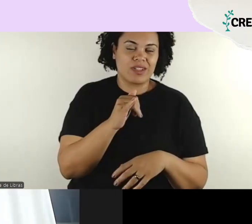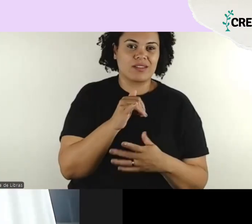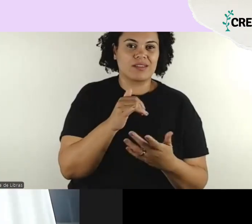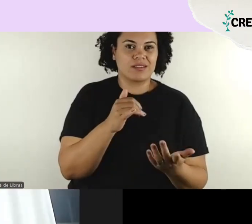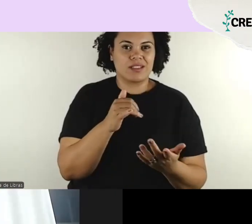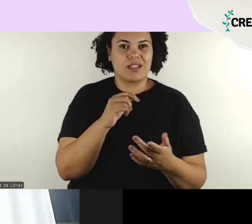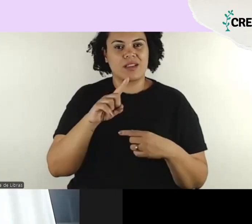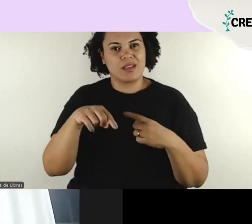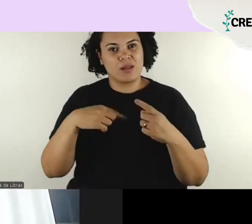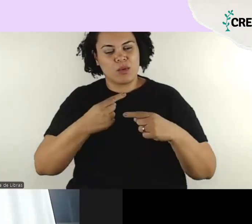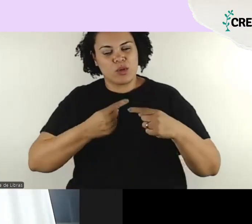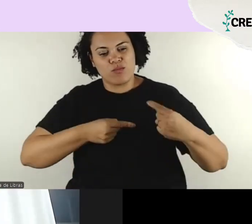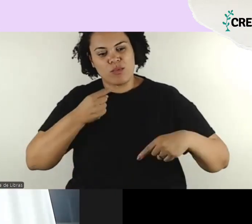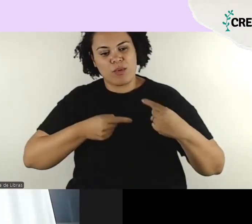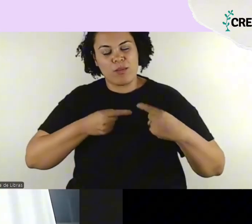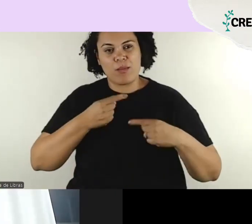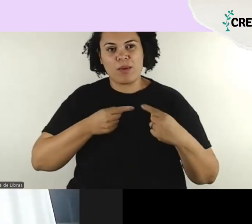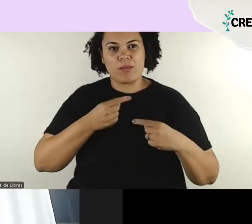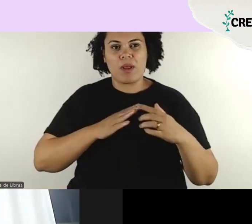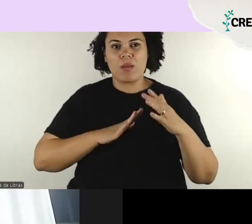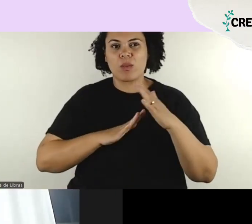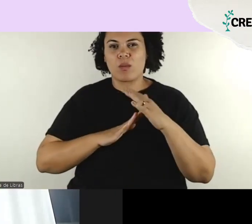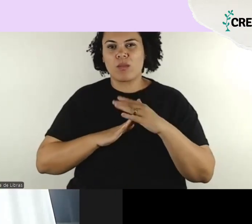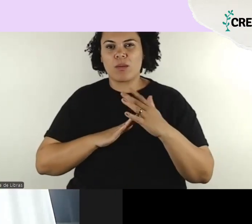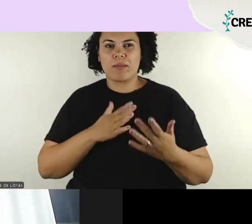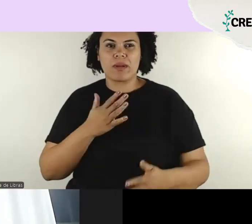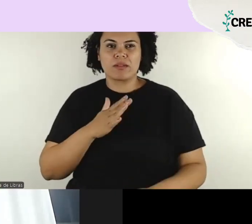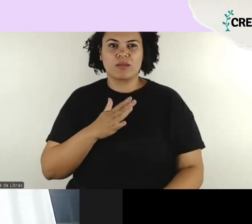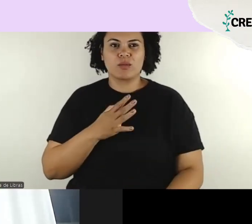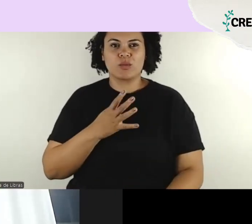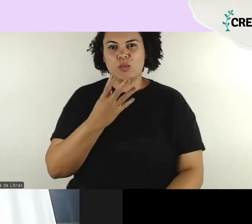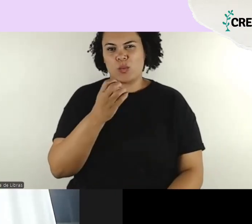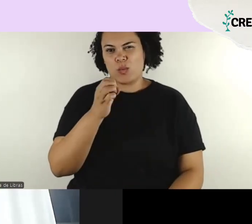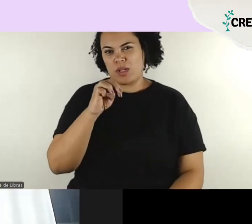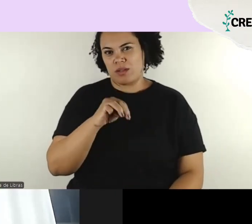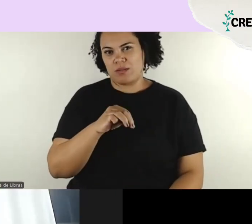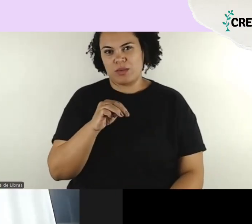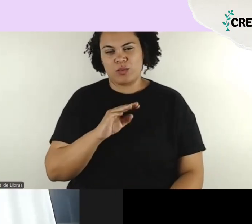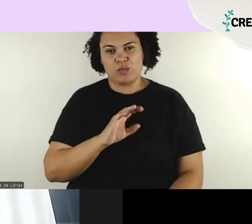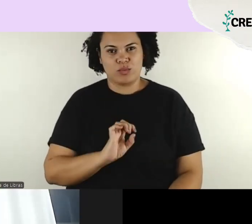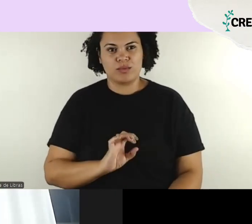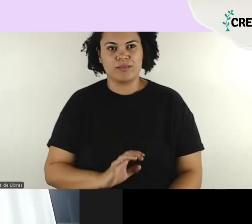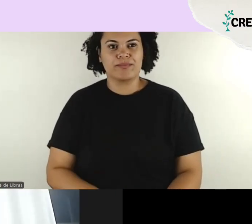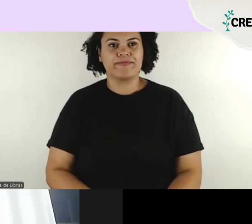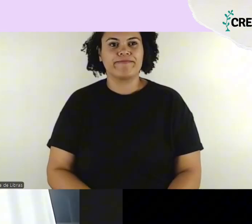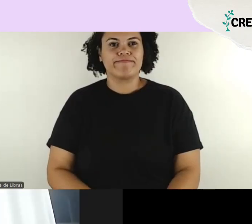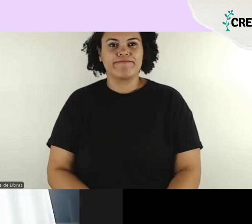debates, que vai ter um tempo de mais ou menos uns 40 minutos.